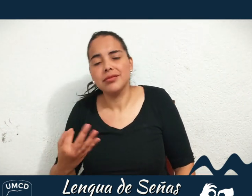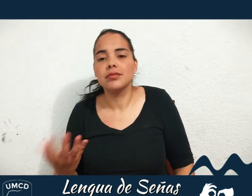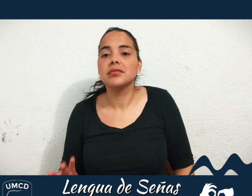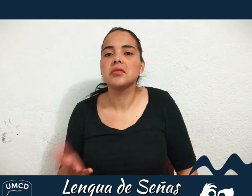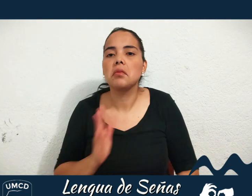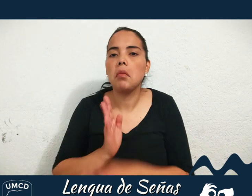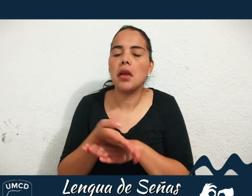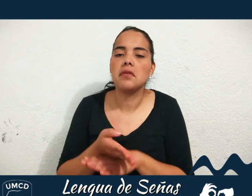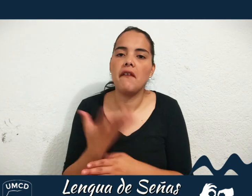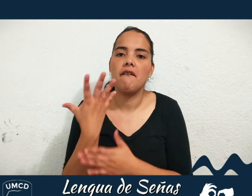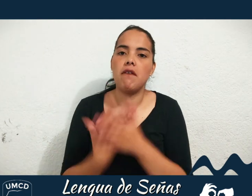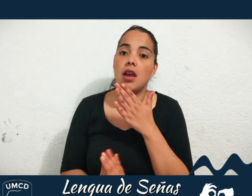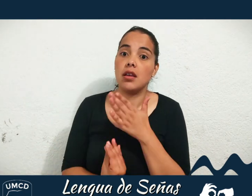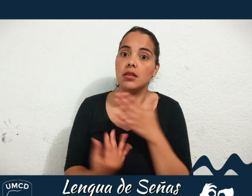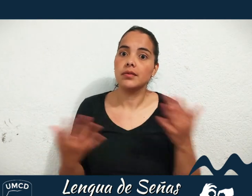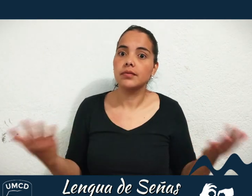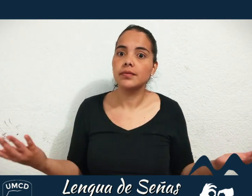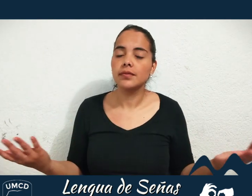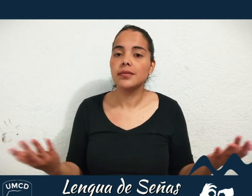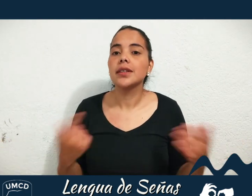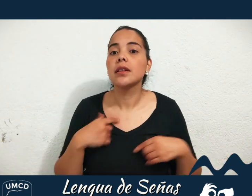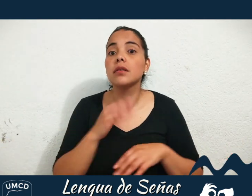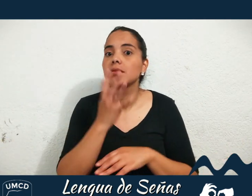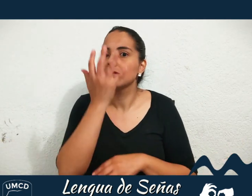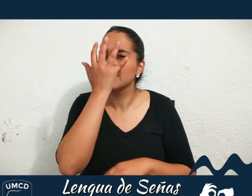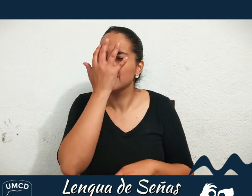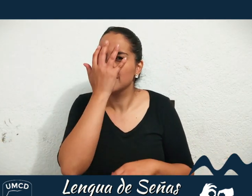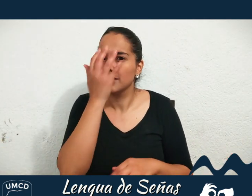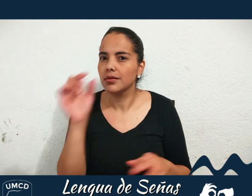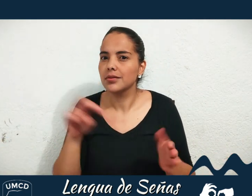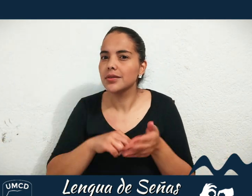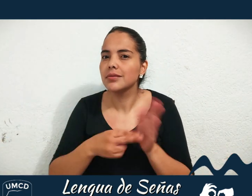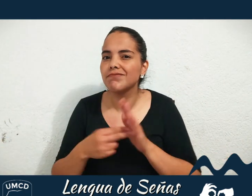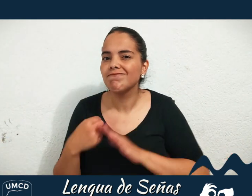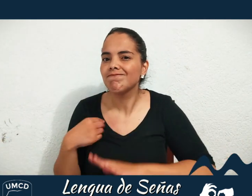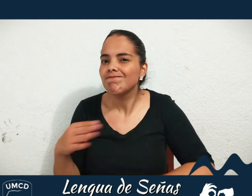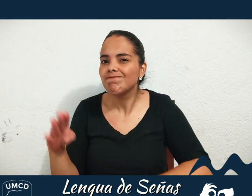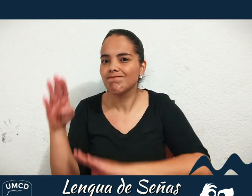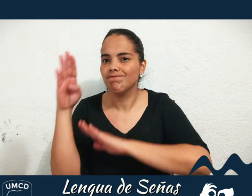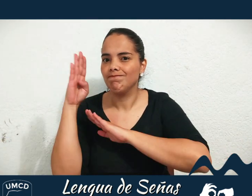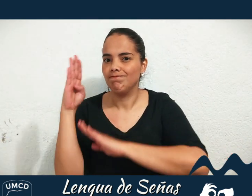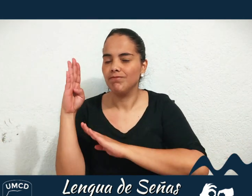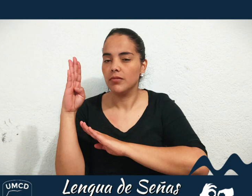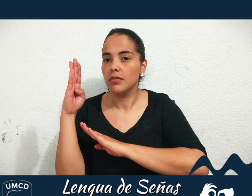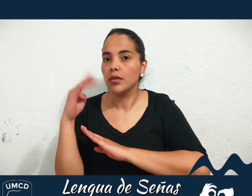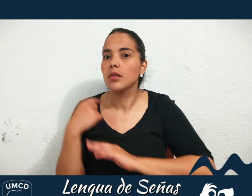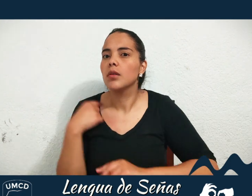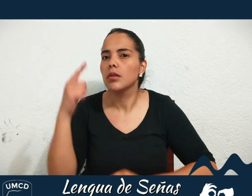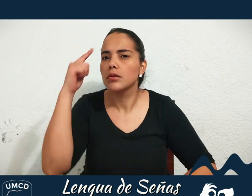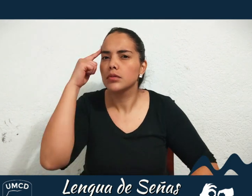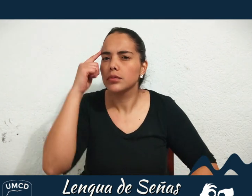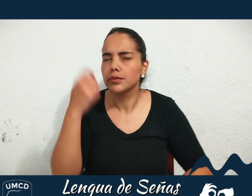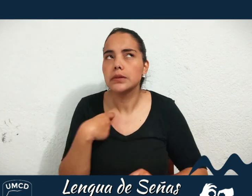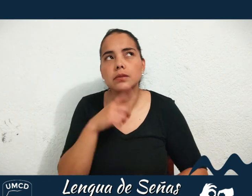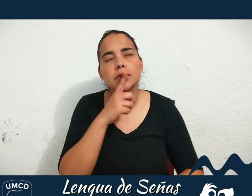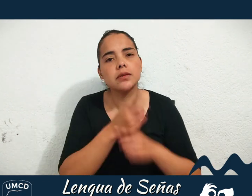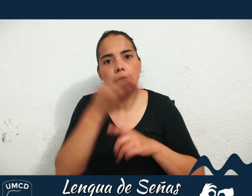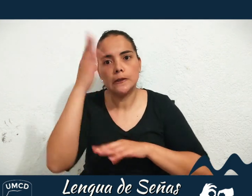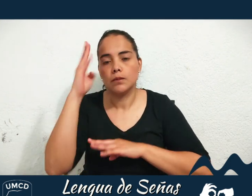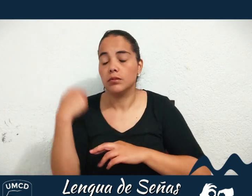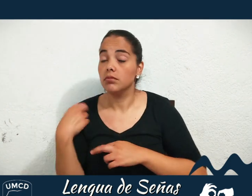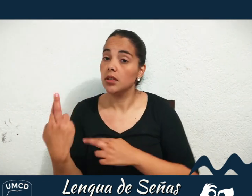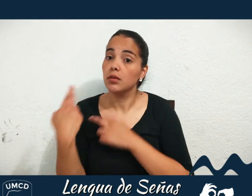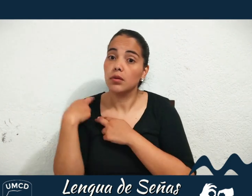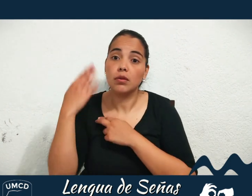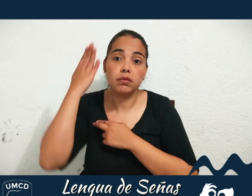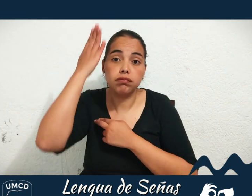sí. Y desde ya estamos, por decir así, firmando con nuestras palabras nuestro compromiso